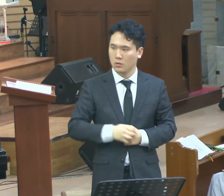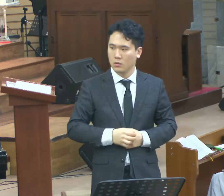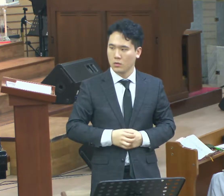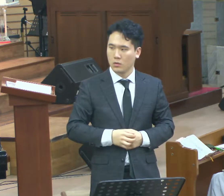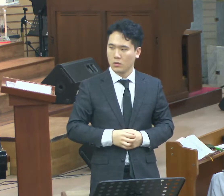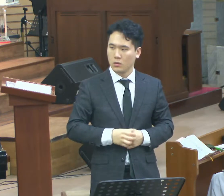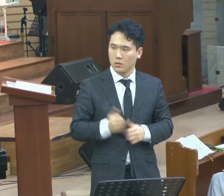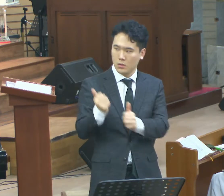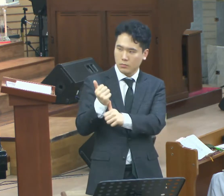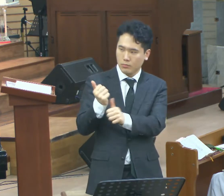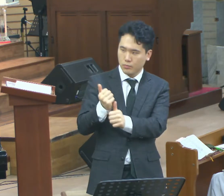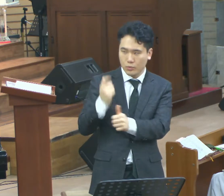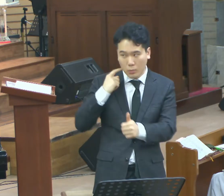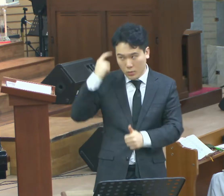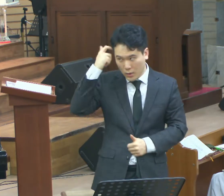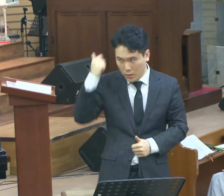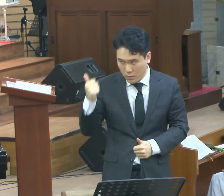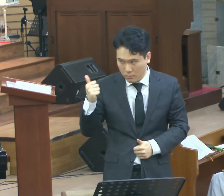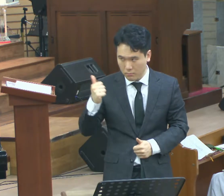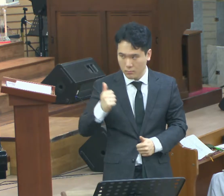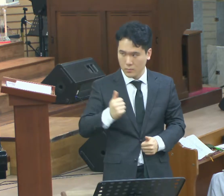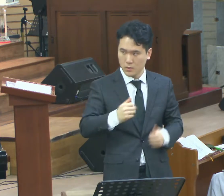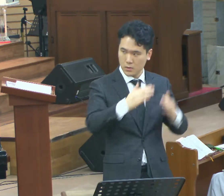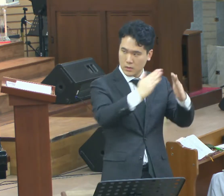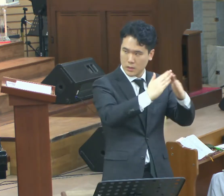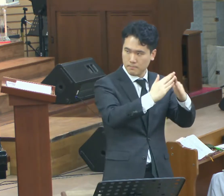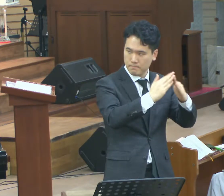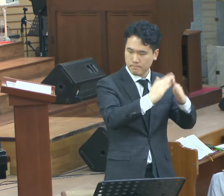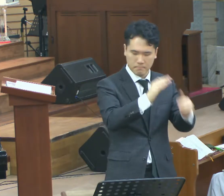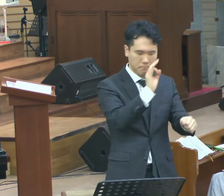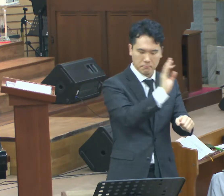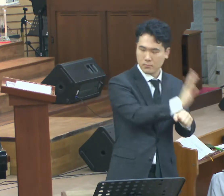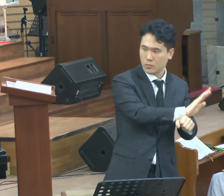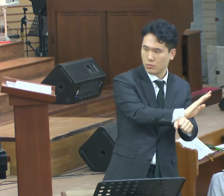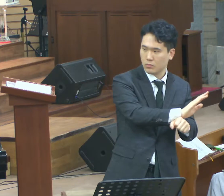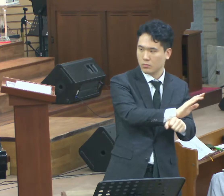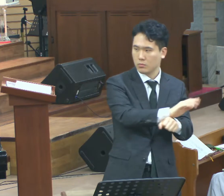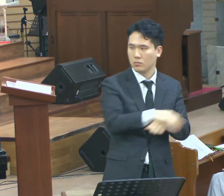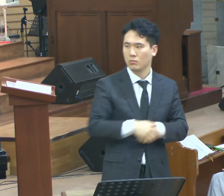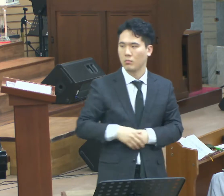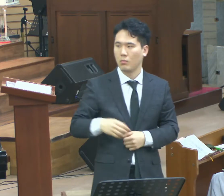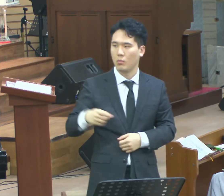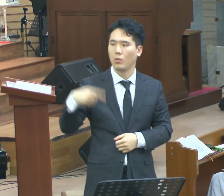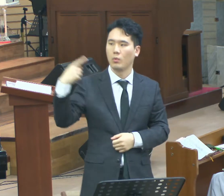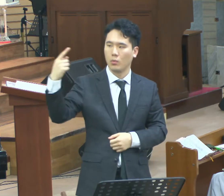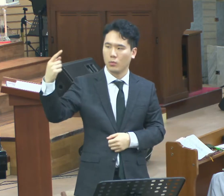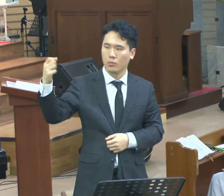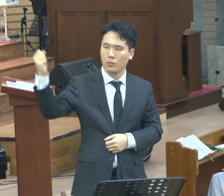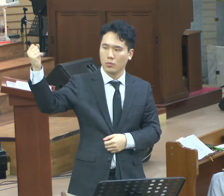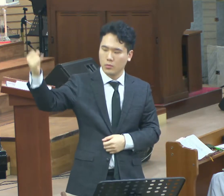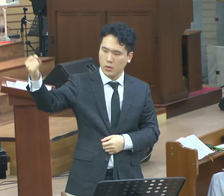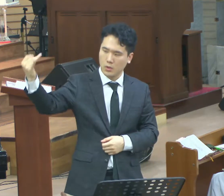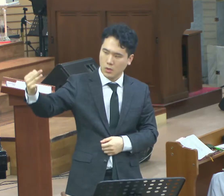것은 83, 84, 85 연속으로 뭔가 하잖아요. 스트레이트로.